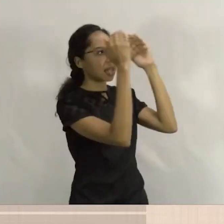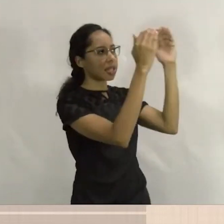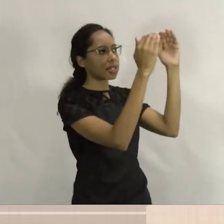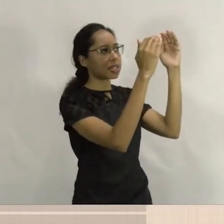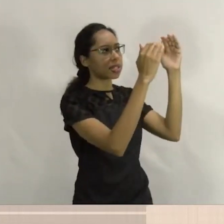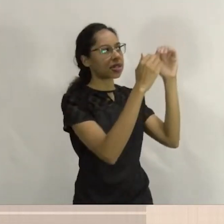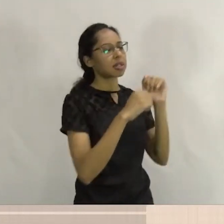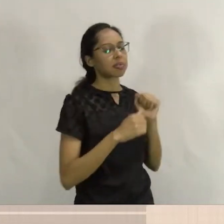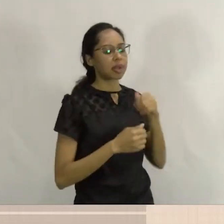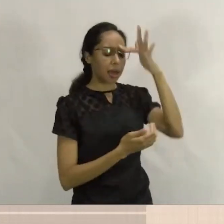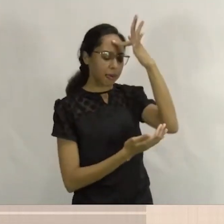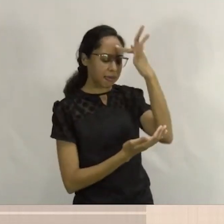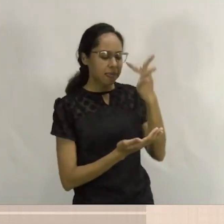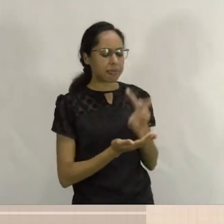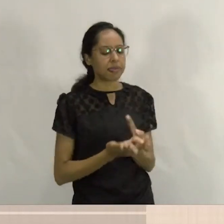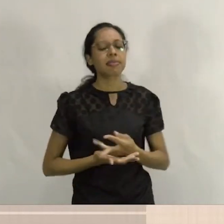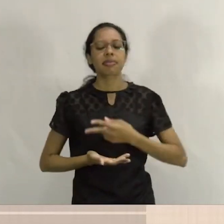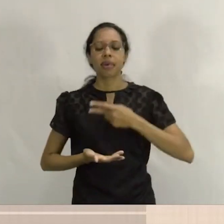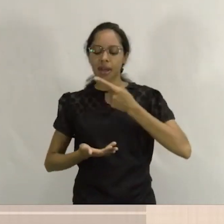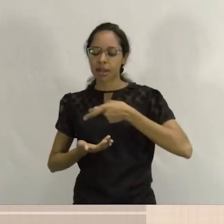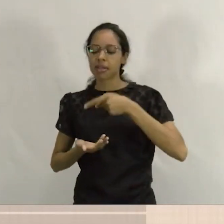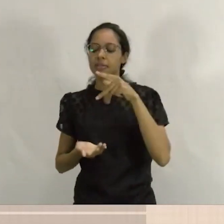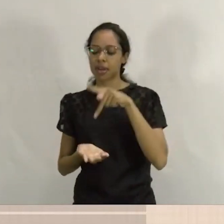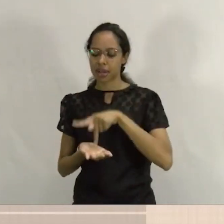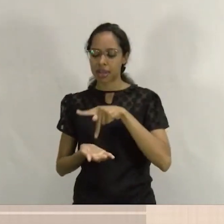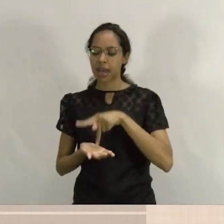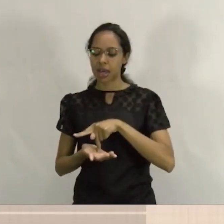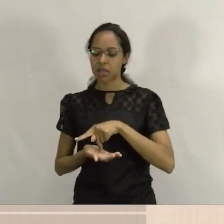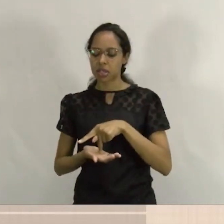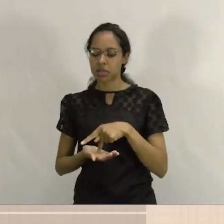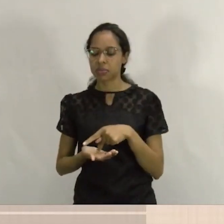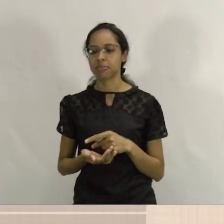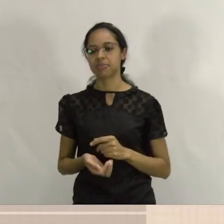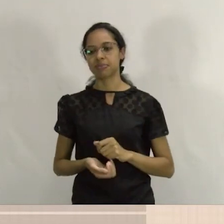sem hipocrisia. Não estou sendo hipócrita aqui, não.